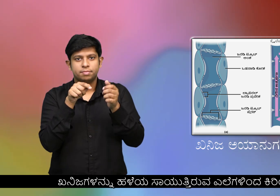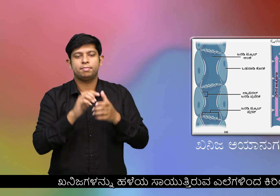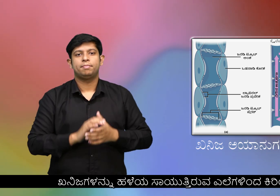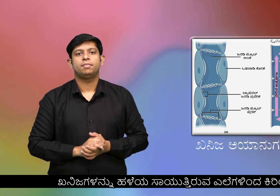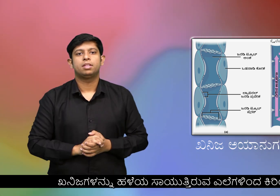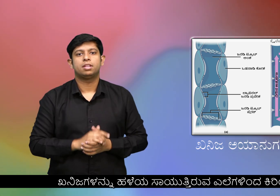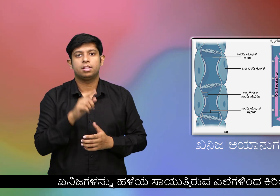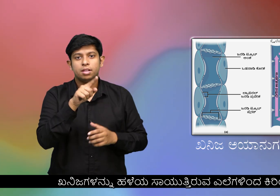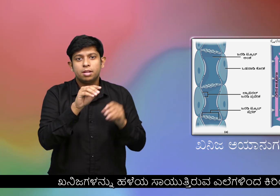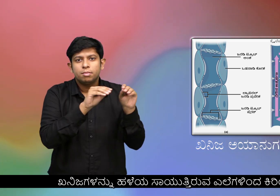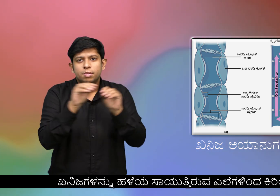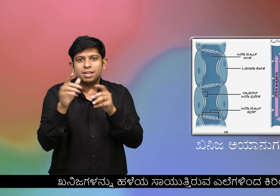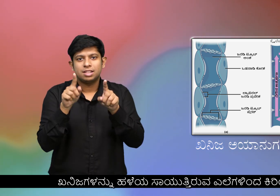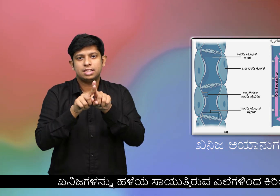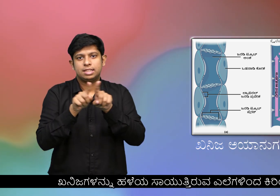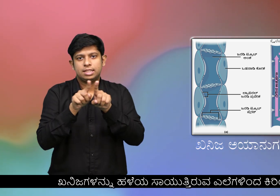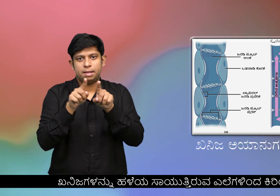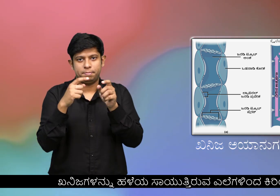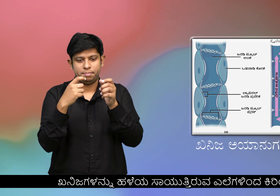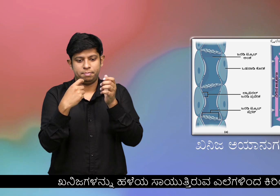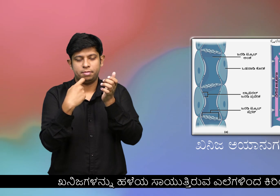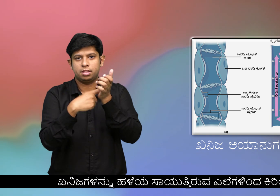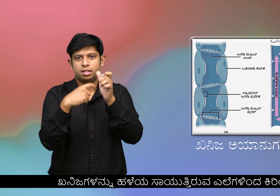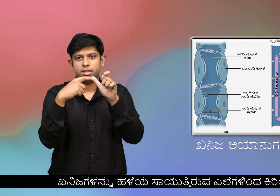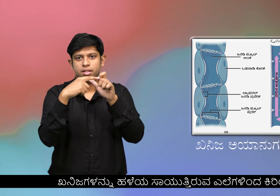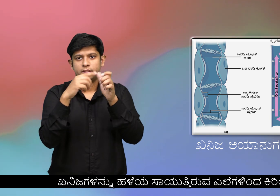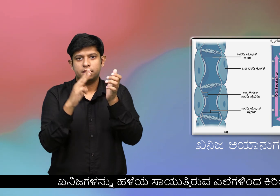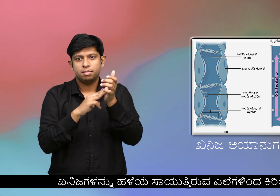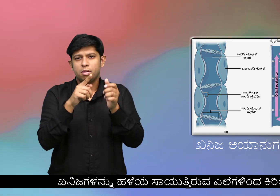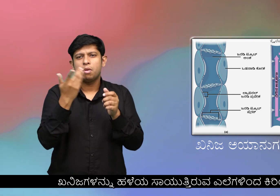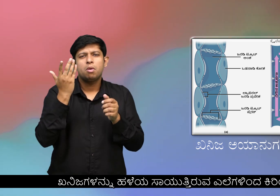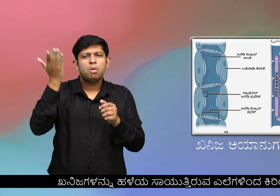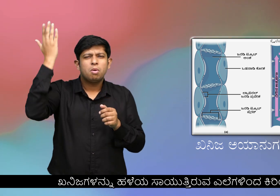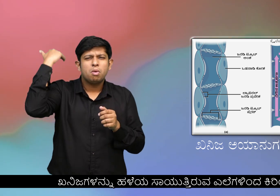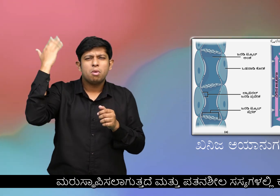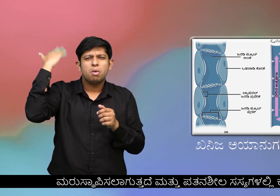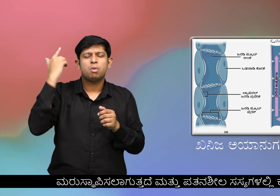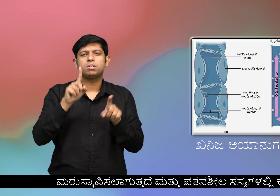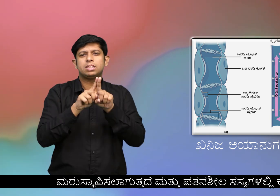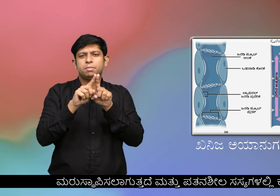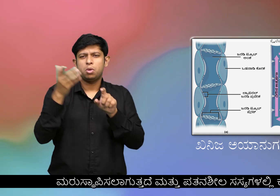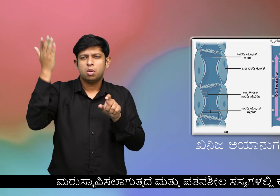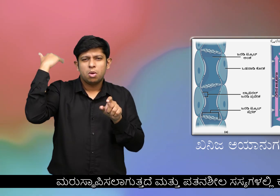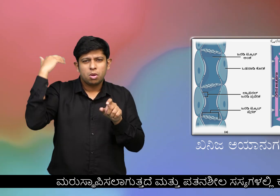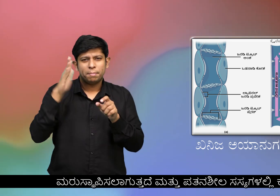ಖನಿಜಗಳನ್ನು ಹಳೆಯ ಸಾಯುತ್ತಿರುವ ಎಲೆಗಳಿಂದ ಕಿರಿಯ ಎಲೆಗಳಿಗೆ ಮರುಸ್ಥಾಪಿಸಲಾಗುತ್ತದೆ